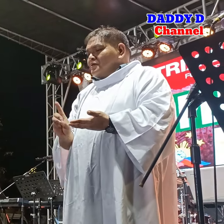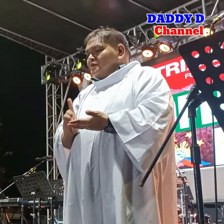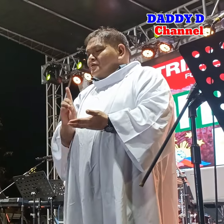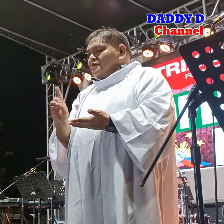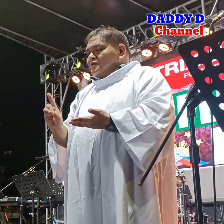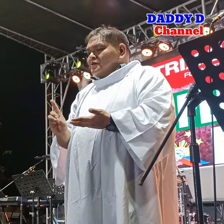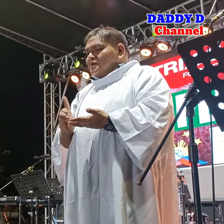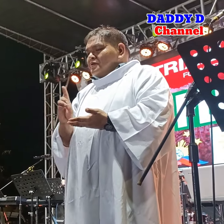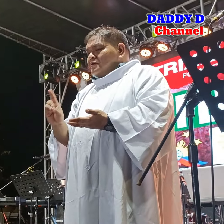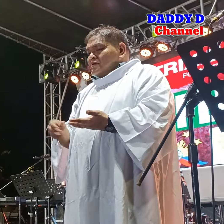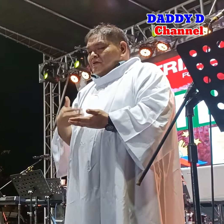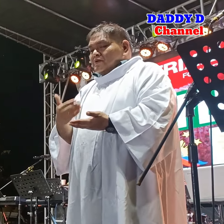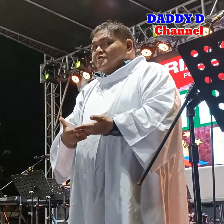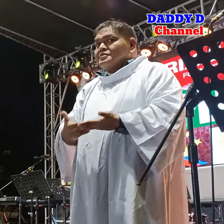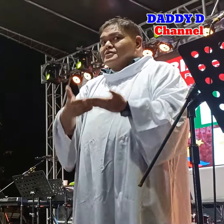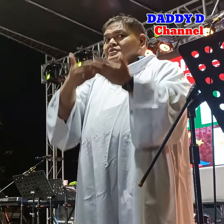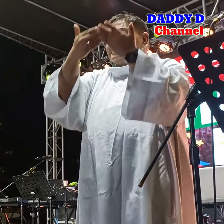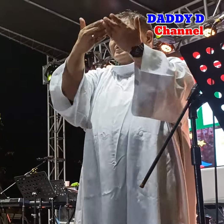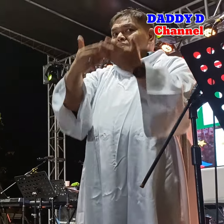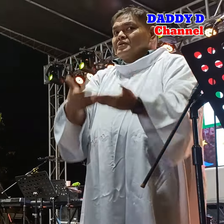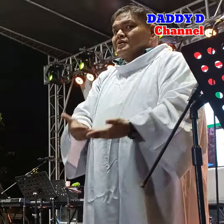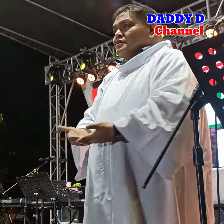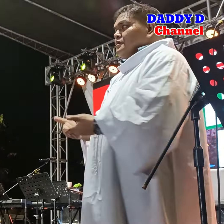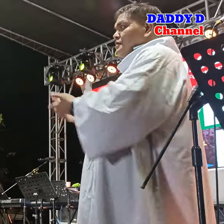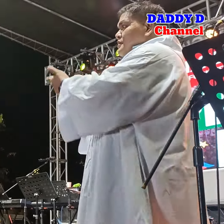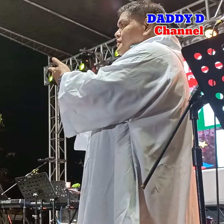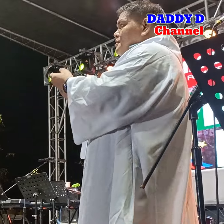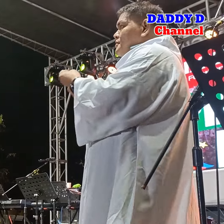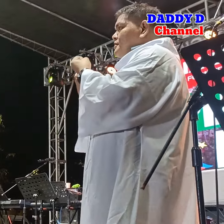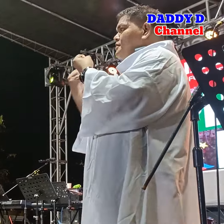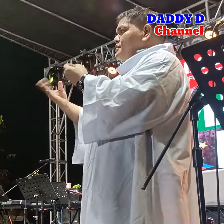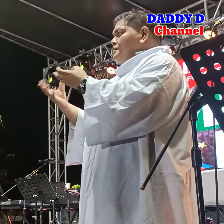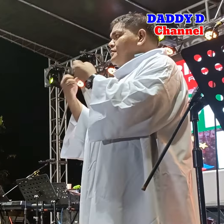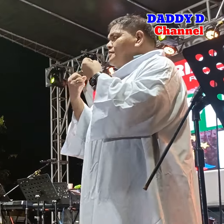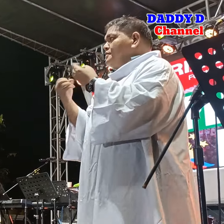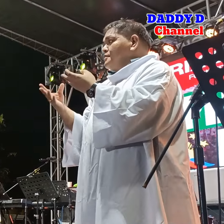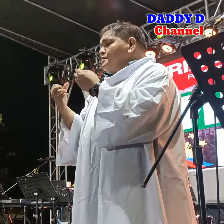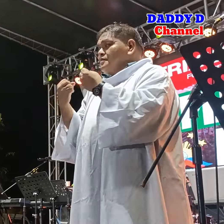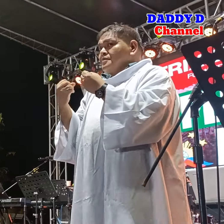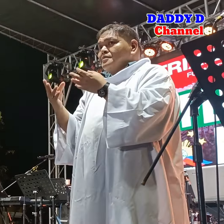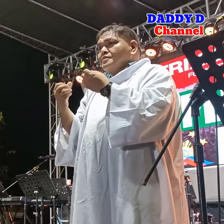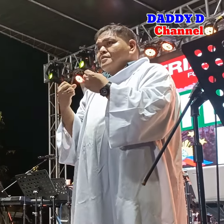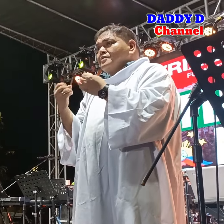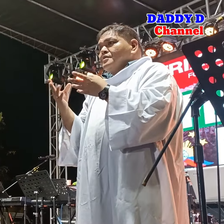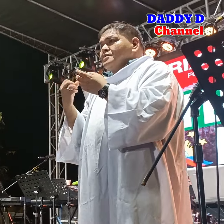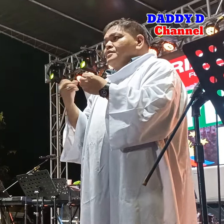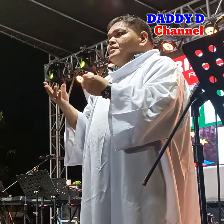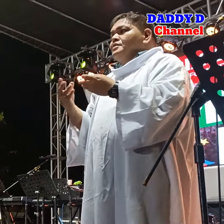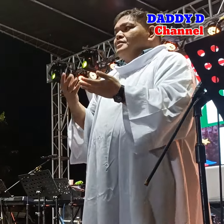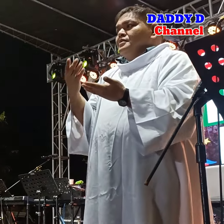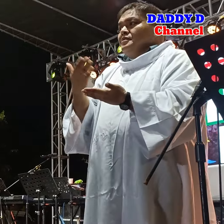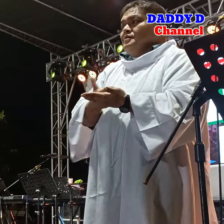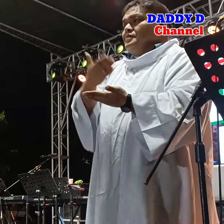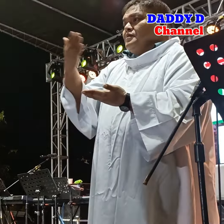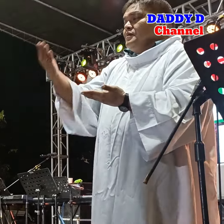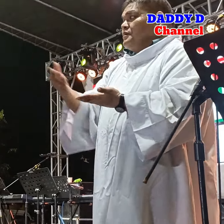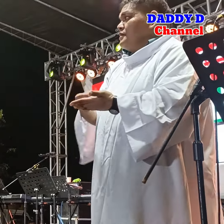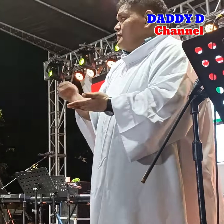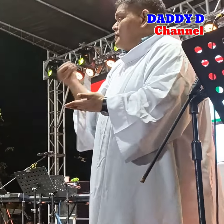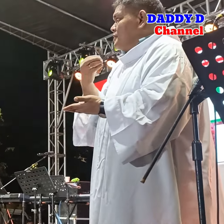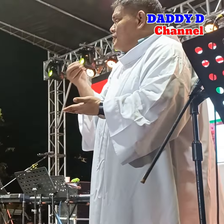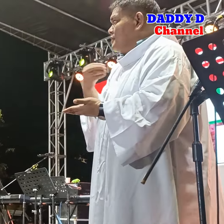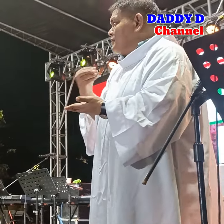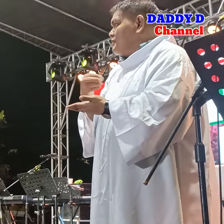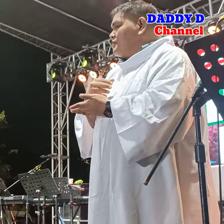So pag bumili tayo abroad, mas maraming pesos ang kailangan para sa bibilihin natin kahit